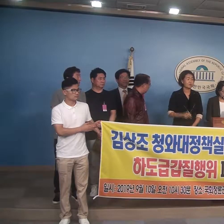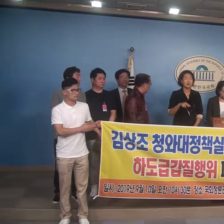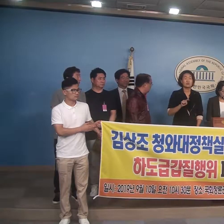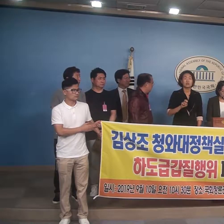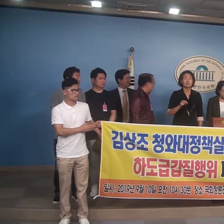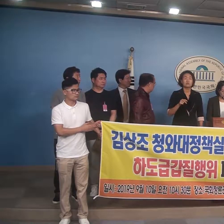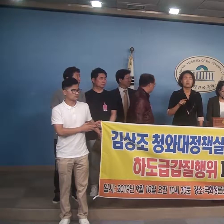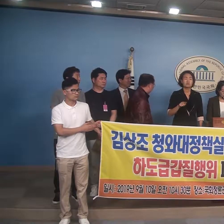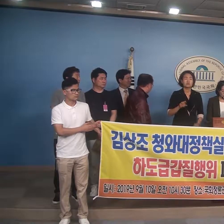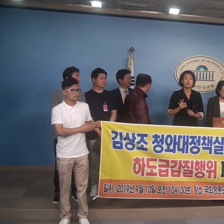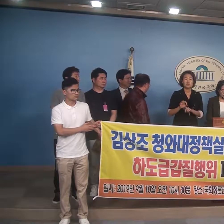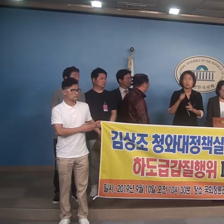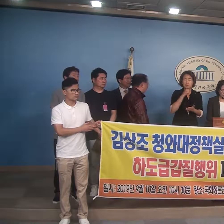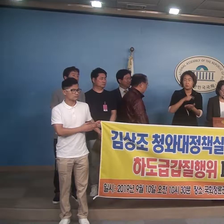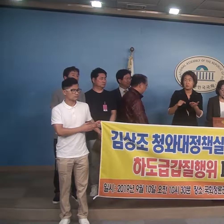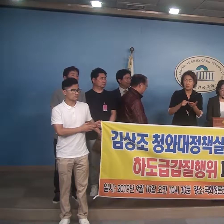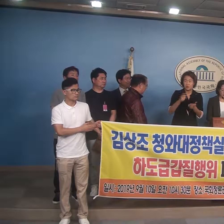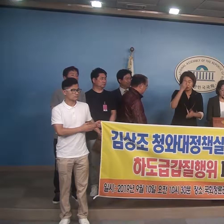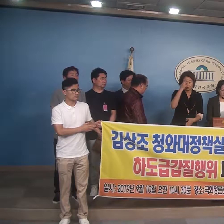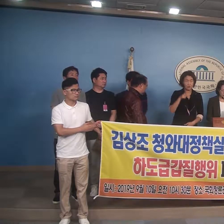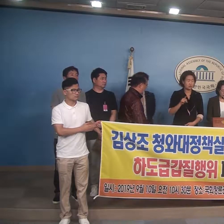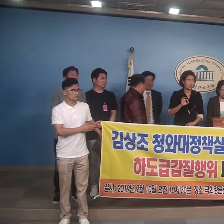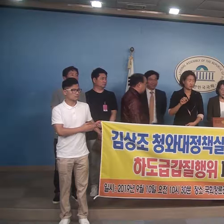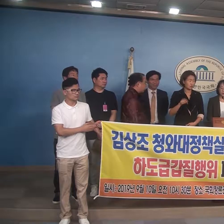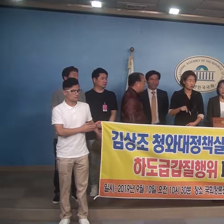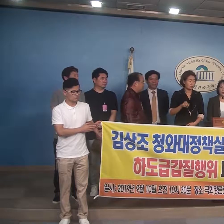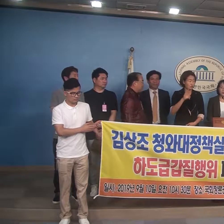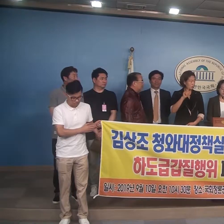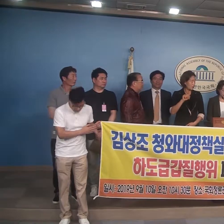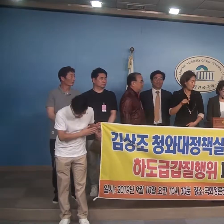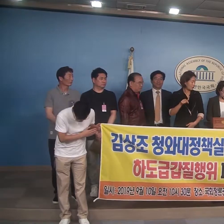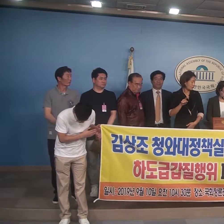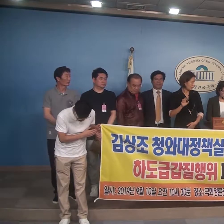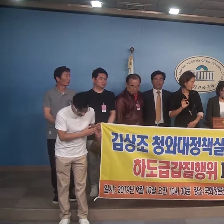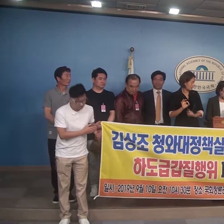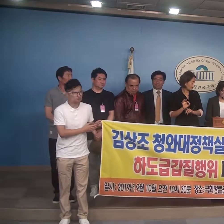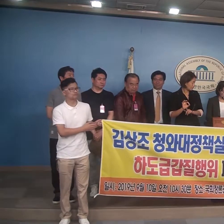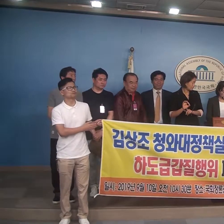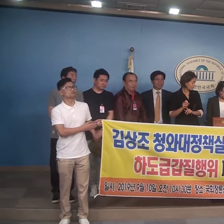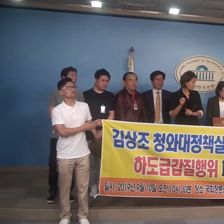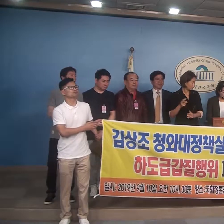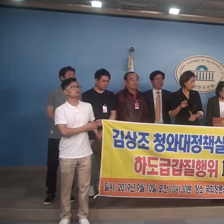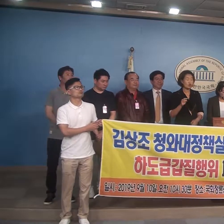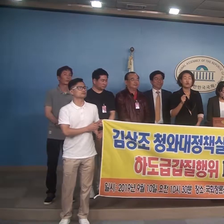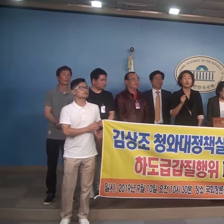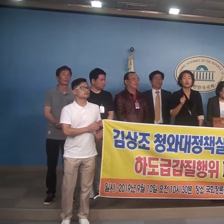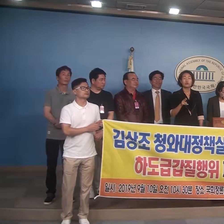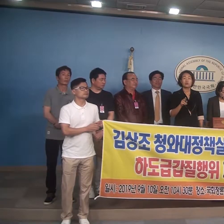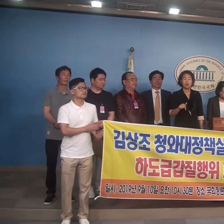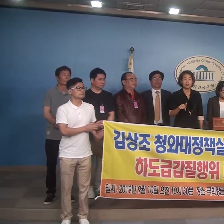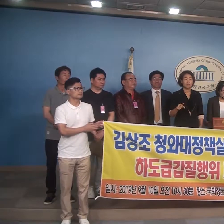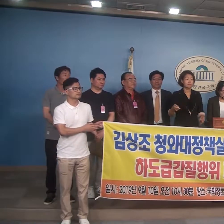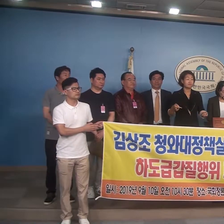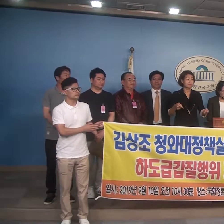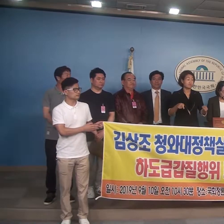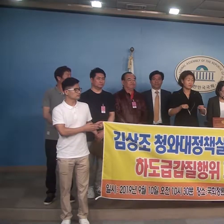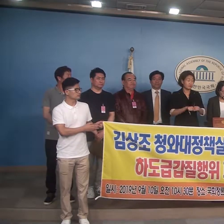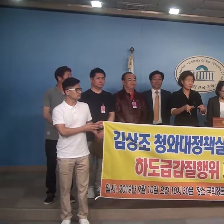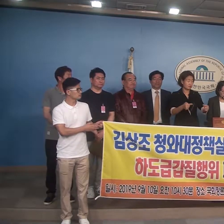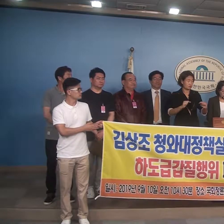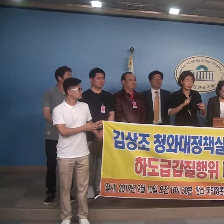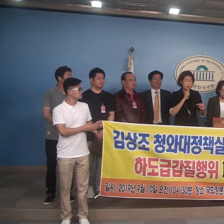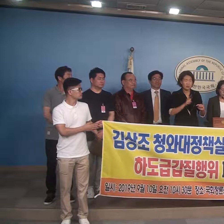삼성중공업 하도급 피해대책위원회 최성호 위원장, 박강경 대표님 오셨습니다. 전국 조선해양플랜트